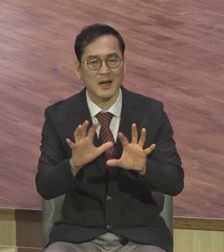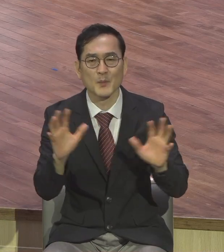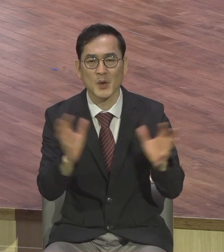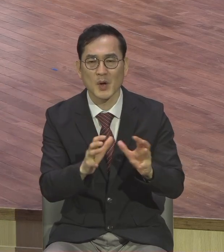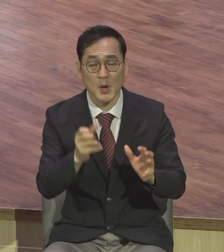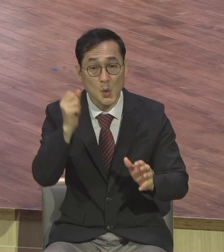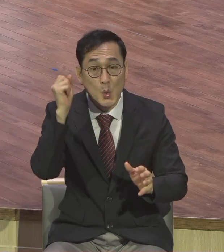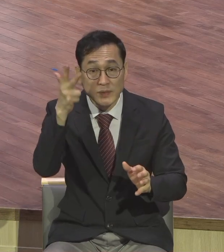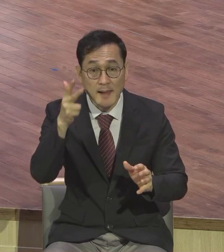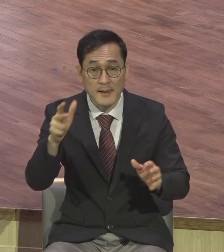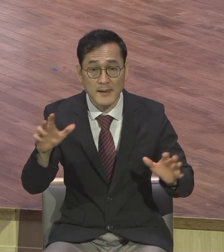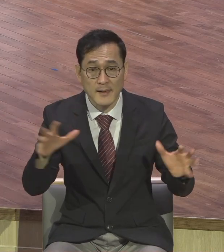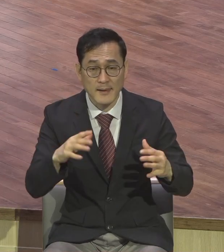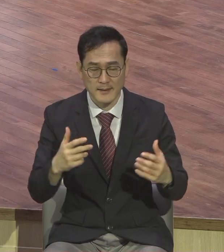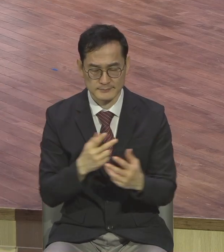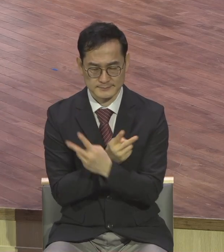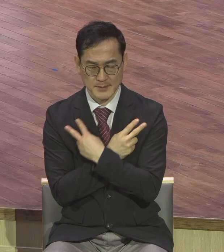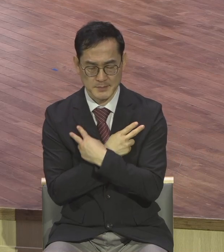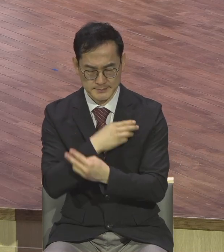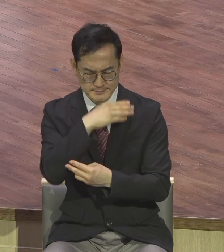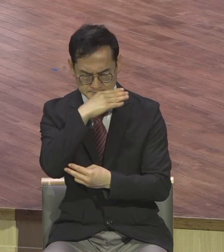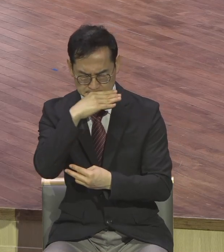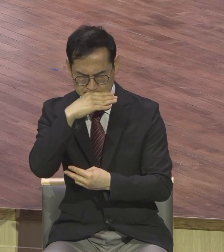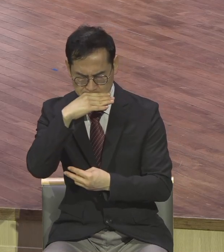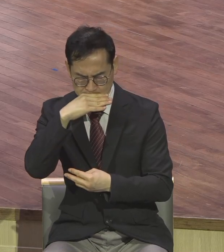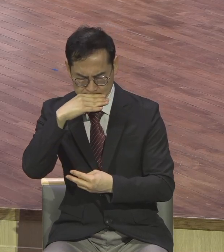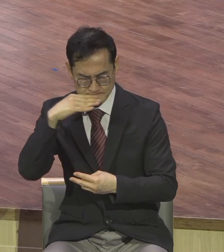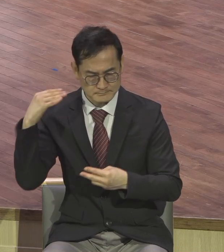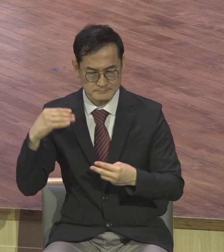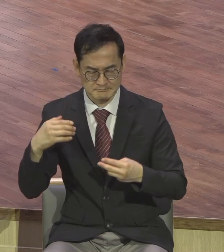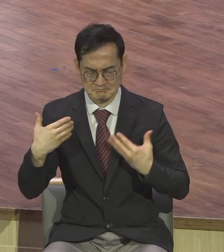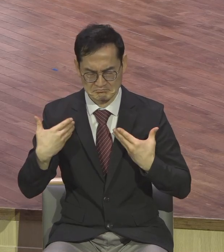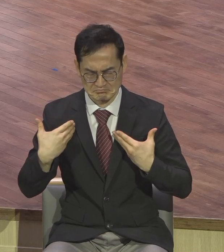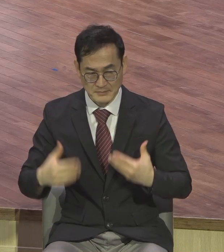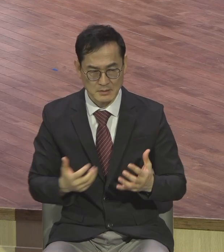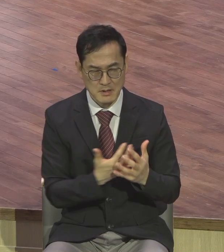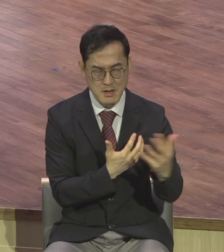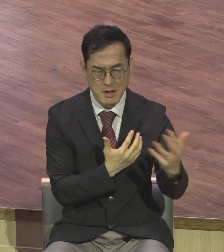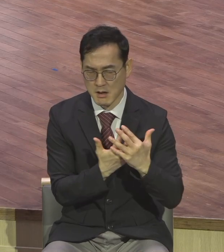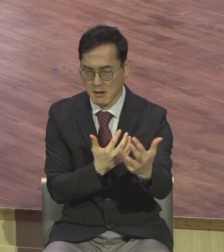호텔인데 얼마나 시커먼 양복 입고 쫙쫙 빠져나오는데, 이야,